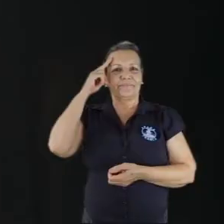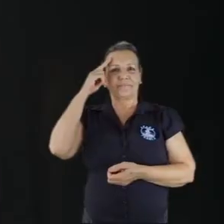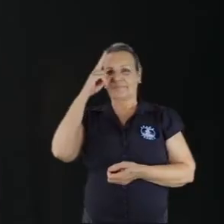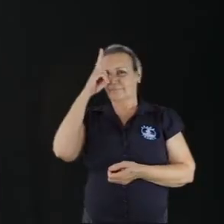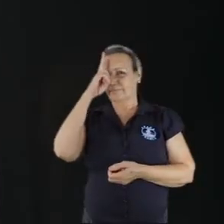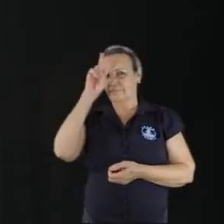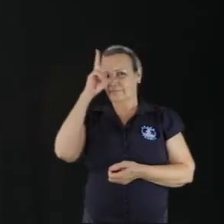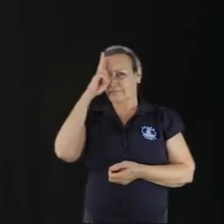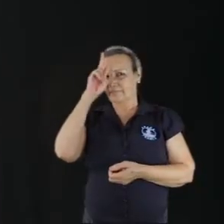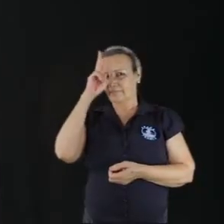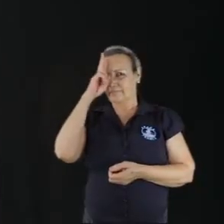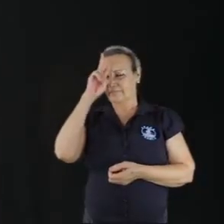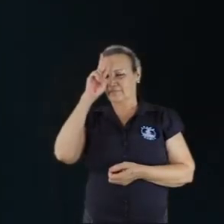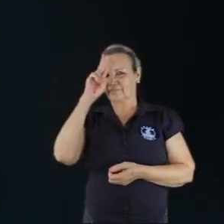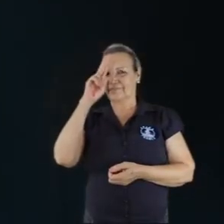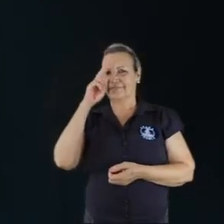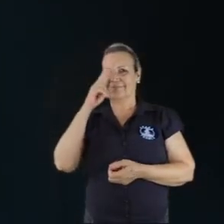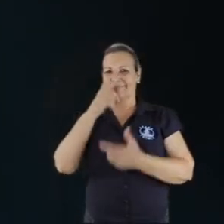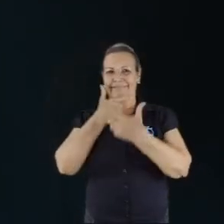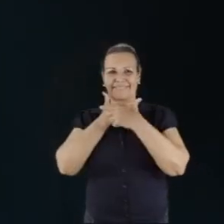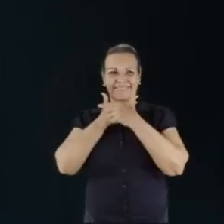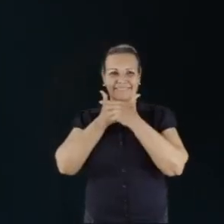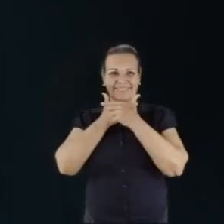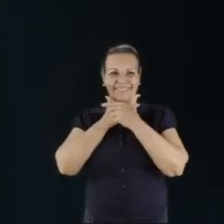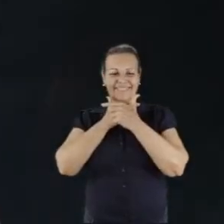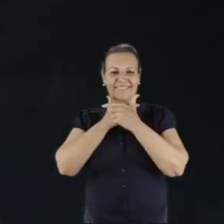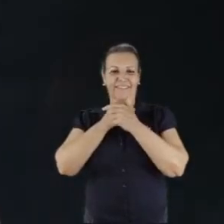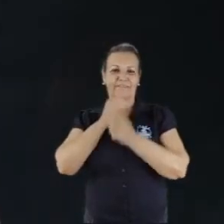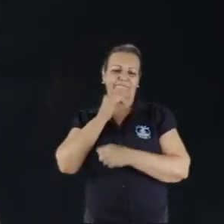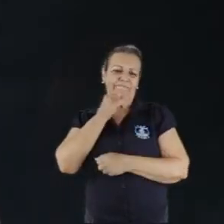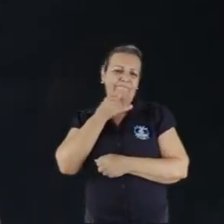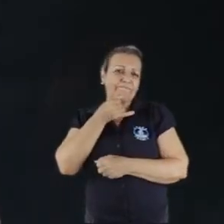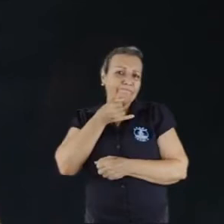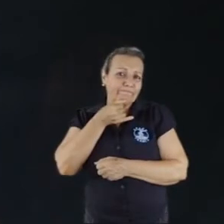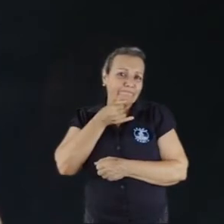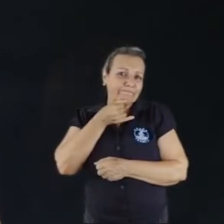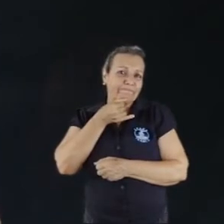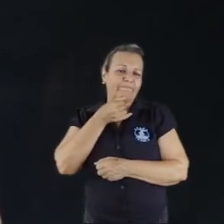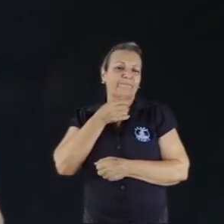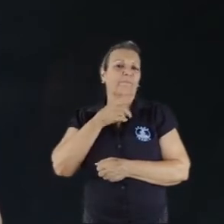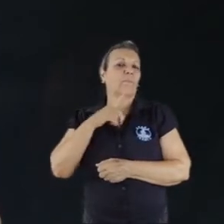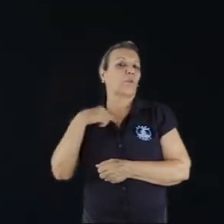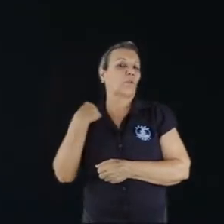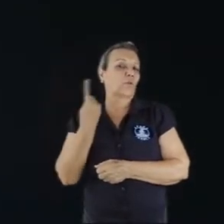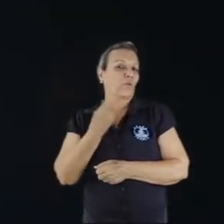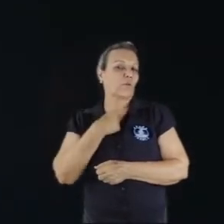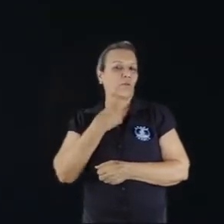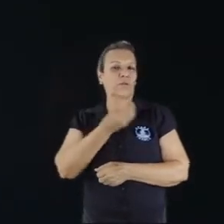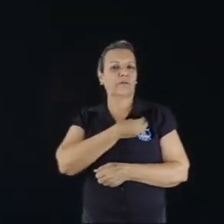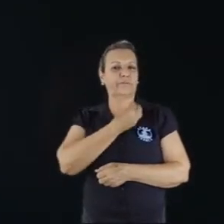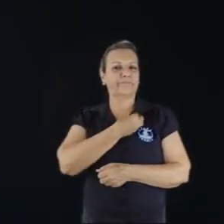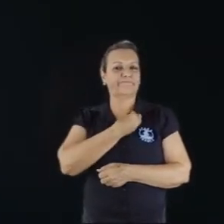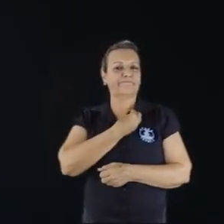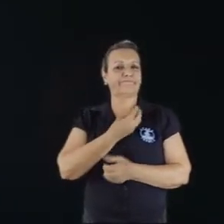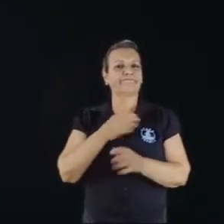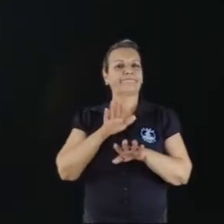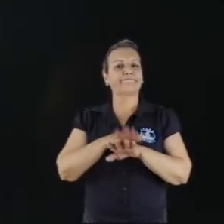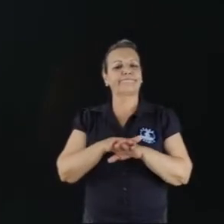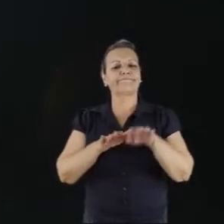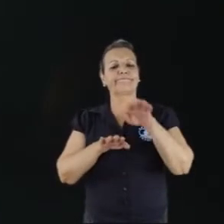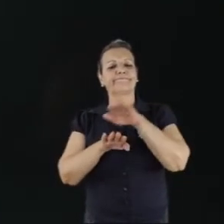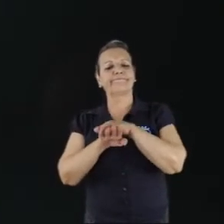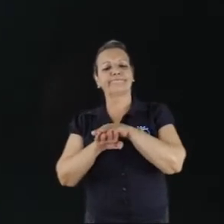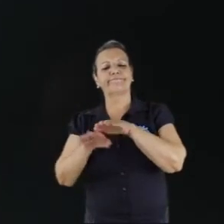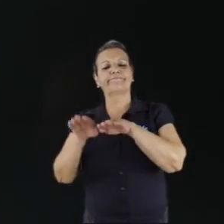Sonhos, histórias, alegrias, tristezas. Nossas vidas são compostas